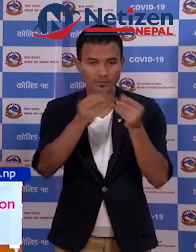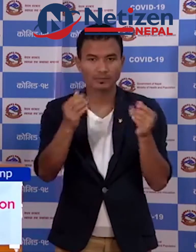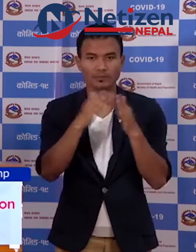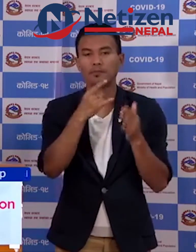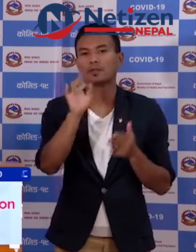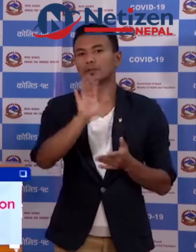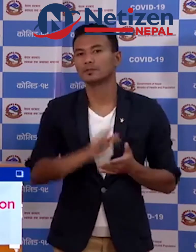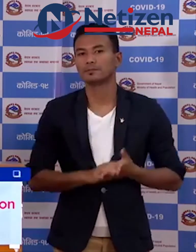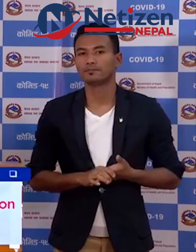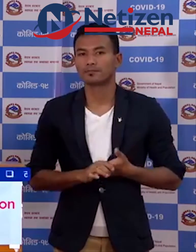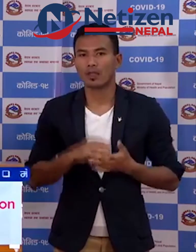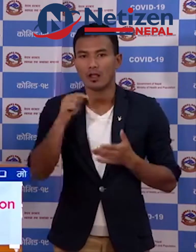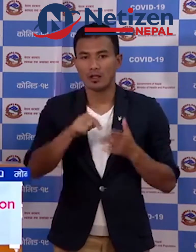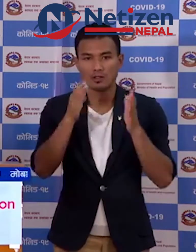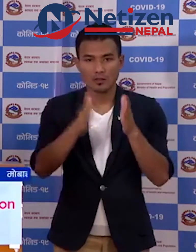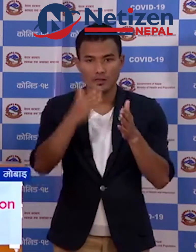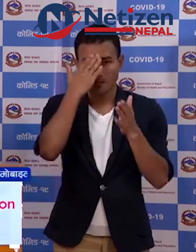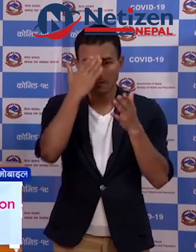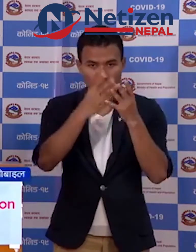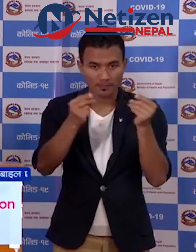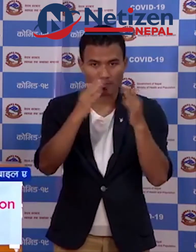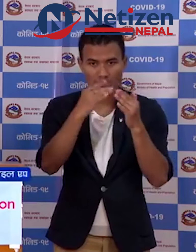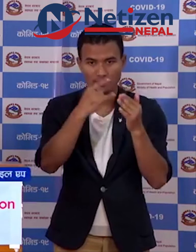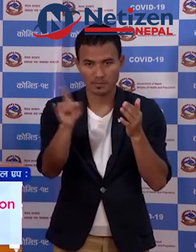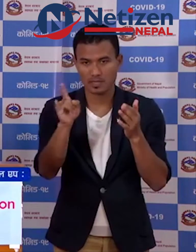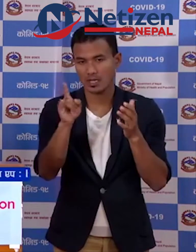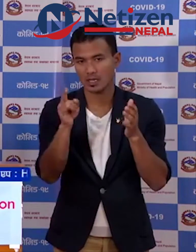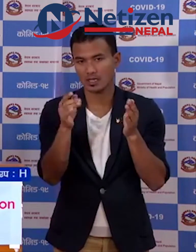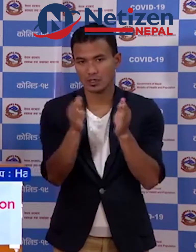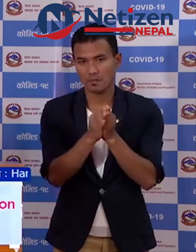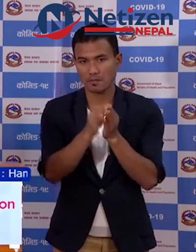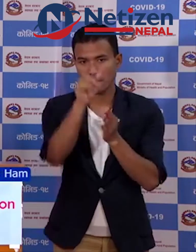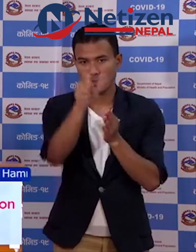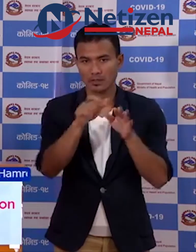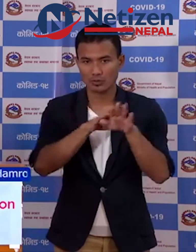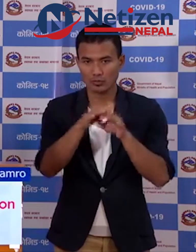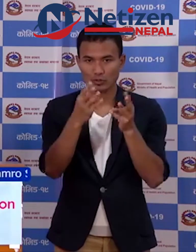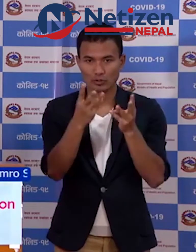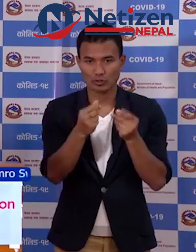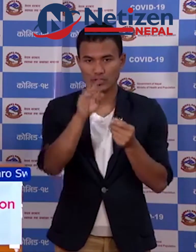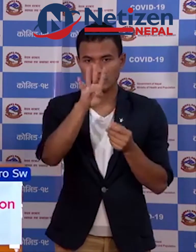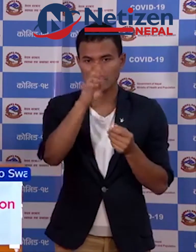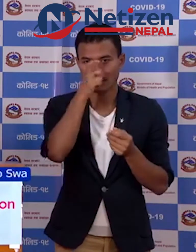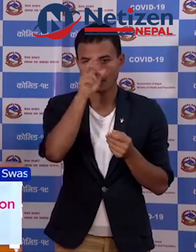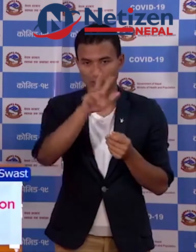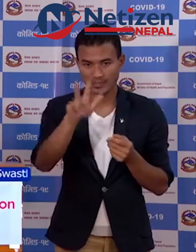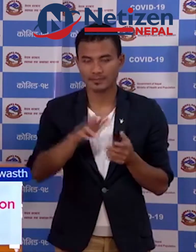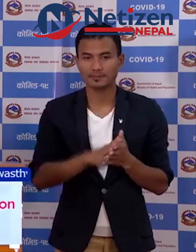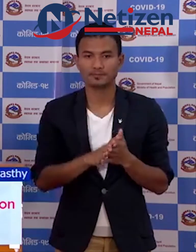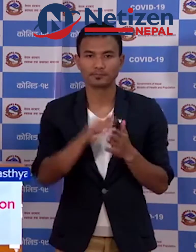छ। हालसम्म डिस्चार्ज हुनुहुने व्यक्तिहरूको जम्मा संख्या